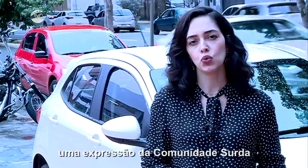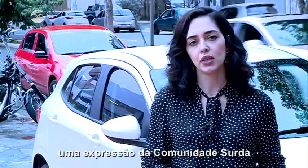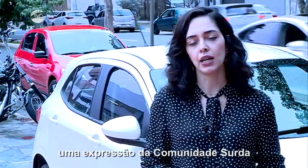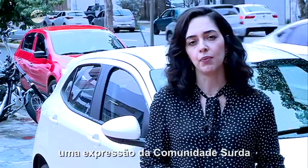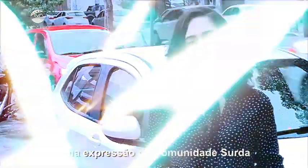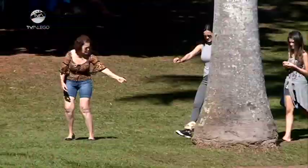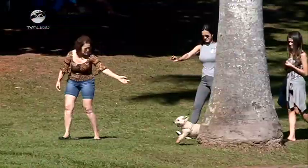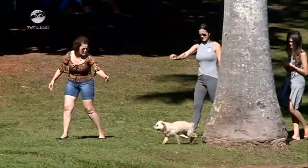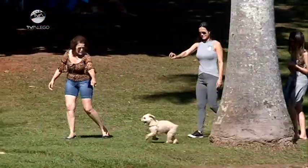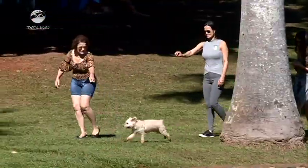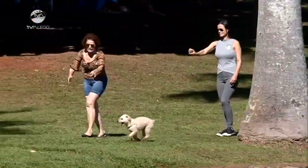surda.